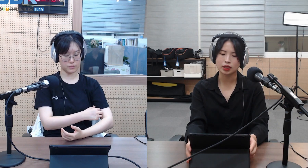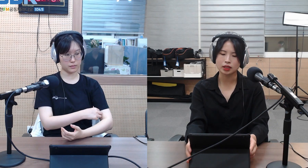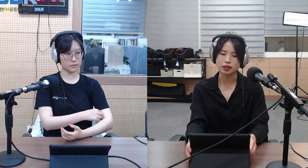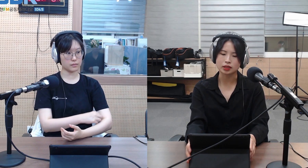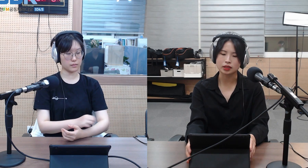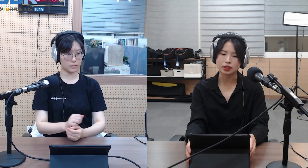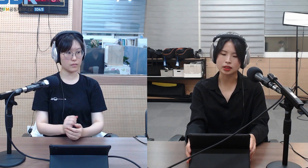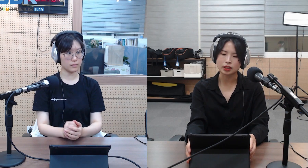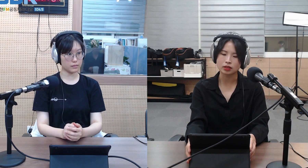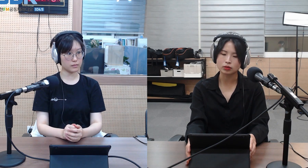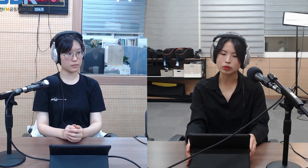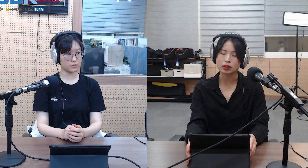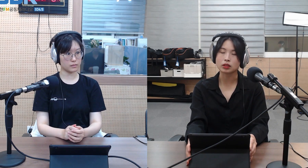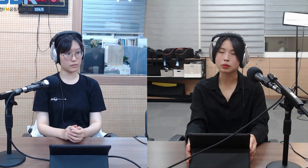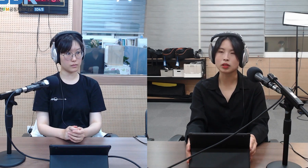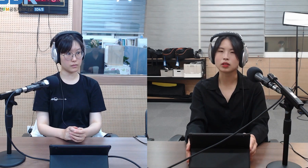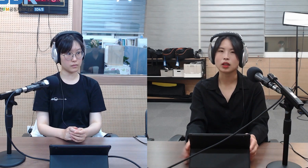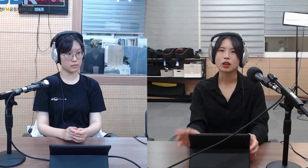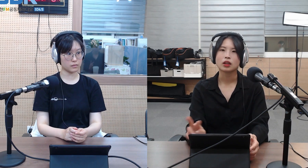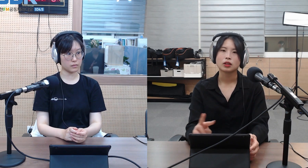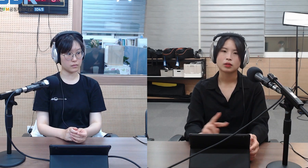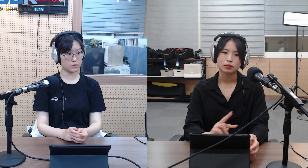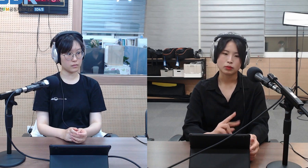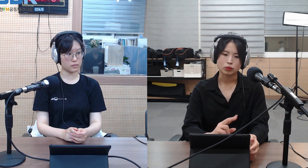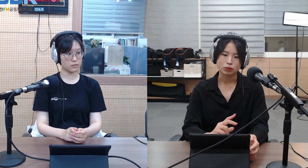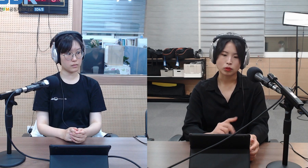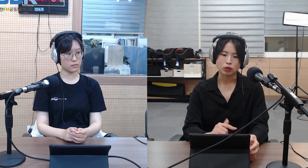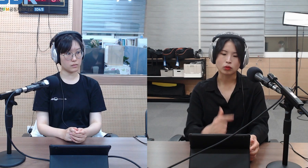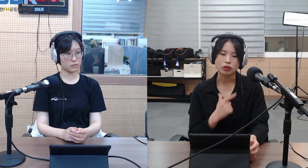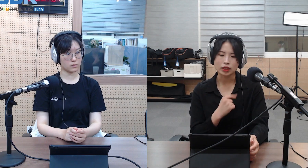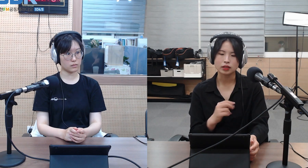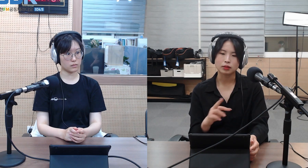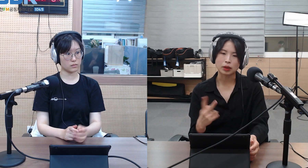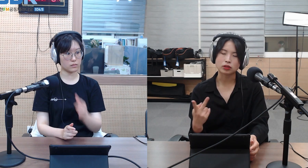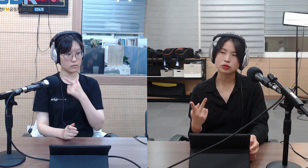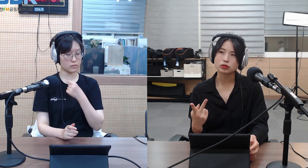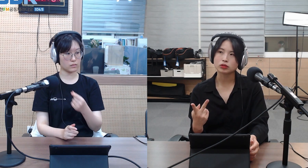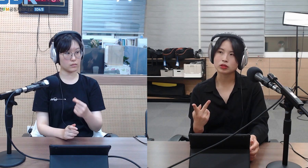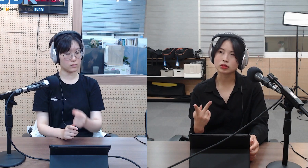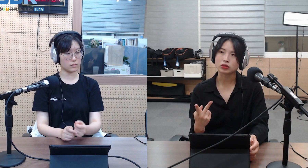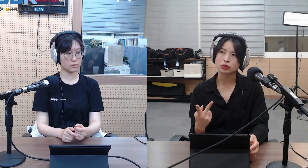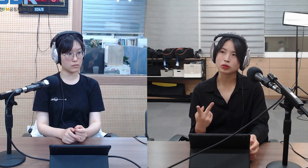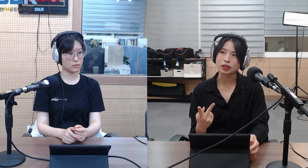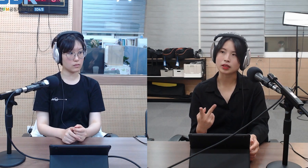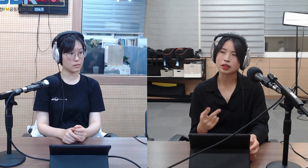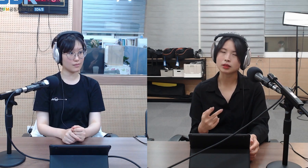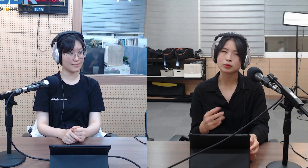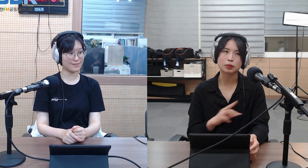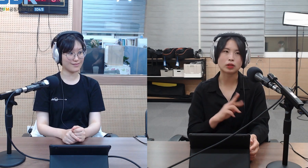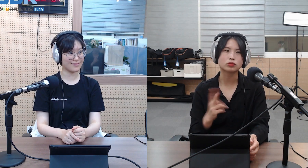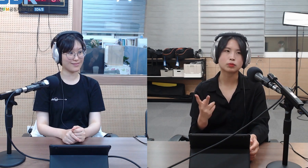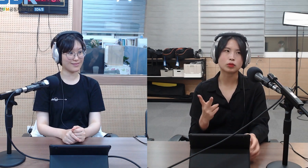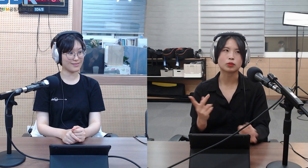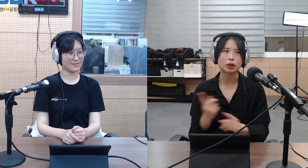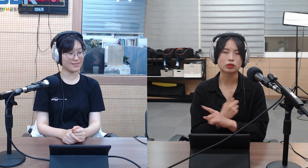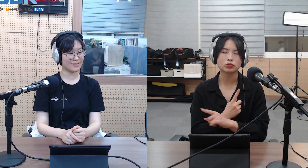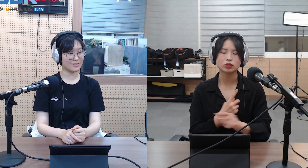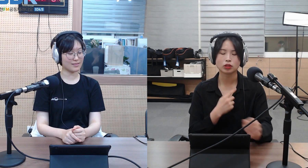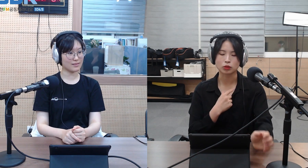사항 있으실까요? 뭐 이러면 뭐 원하는 걸 바꾸는 것도 된다. 바꾸는 걸